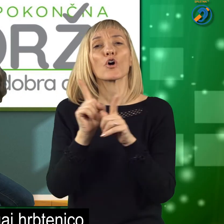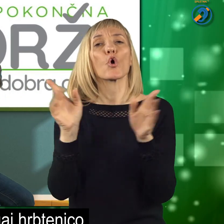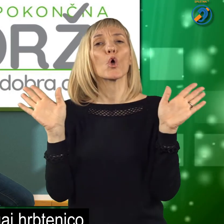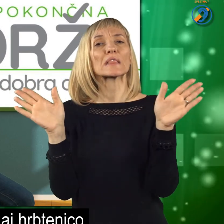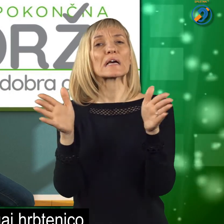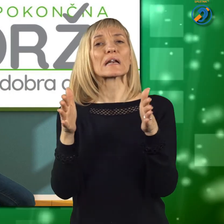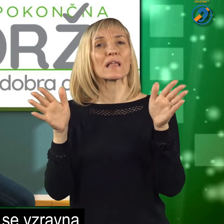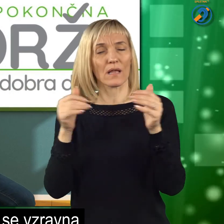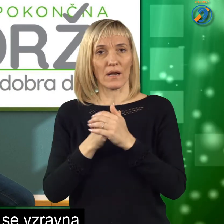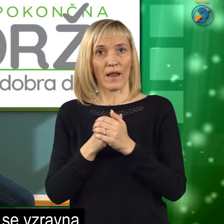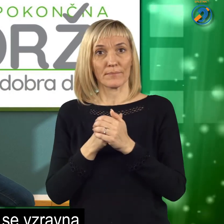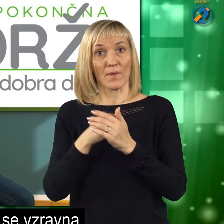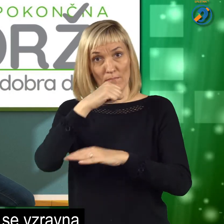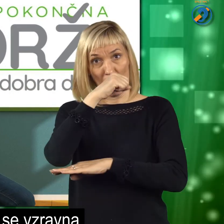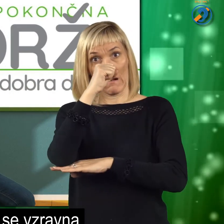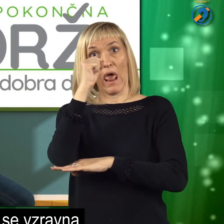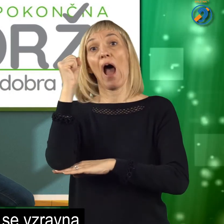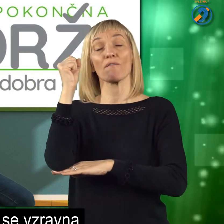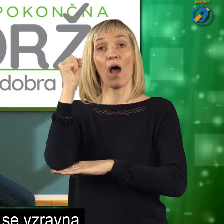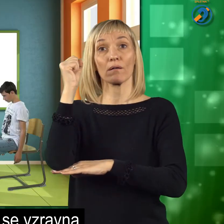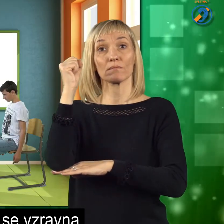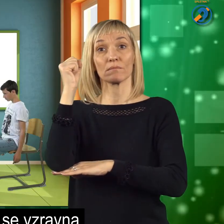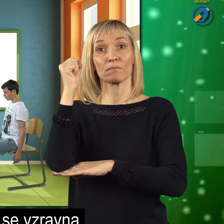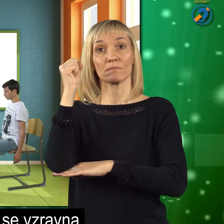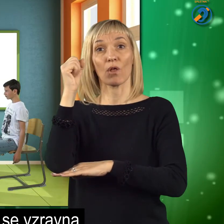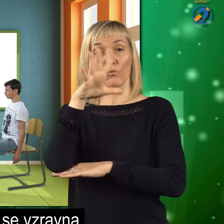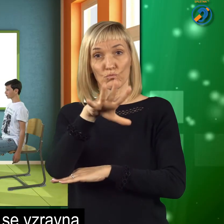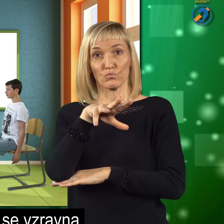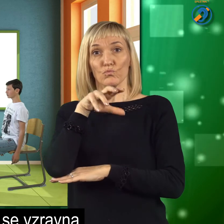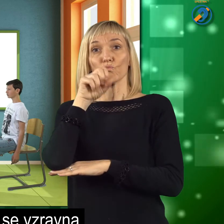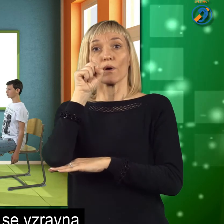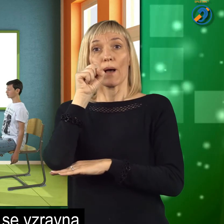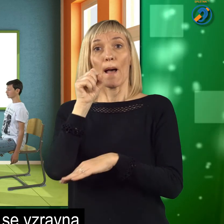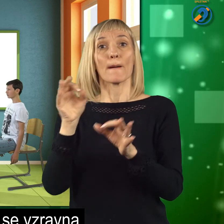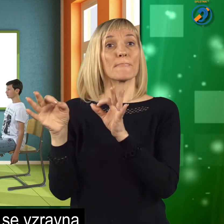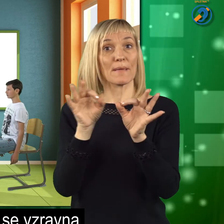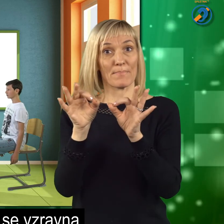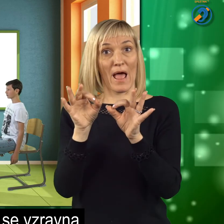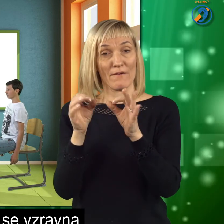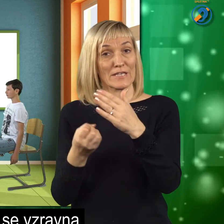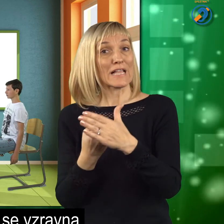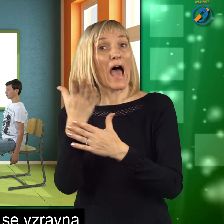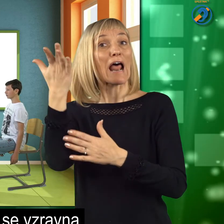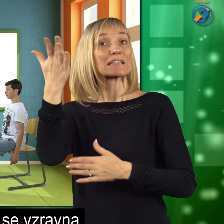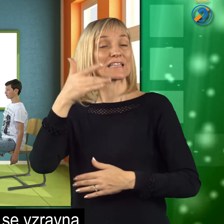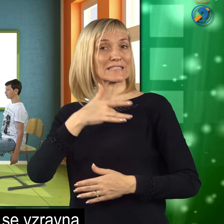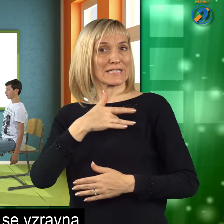ptico. Nazadnje glava se vzravna. Izdih. Pripravljena na rast